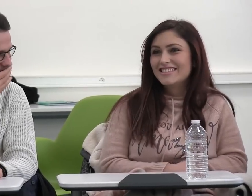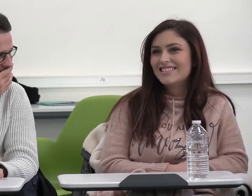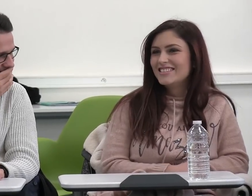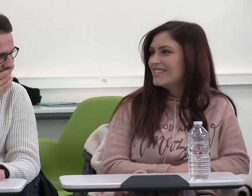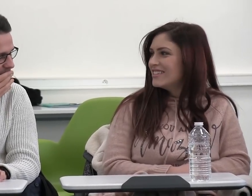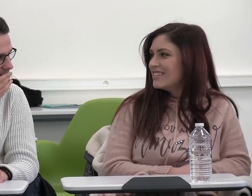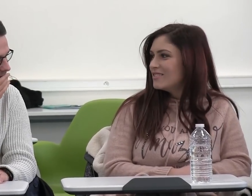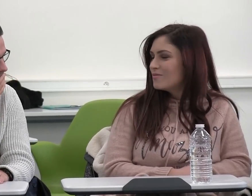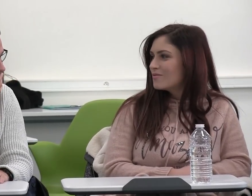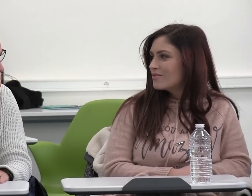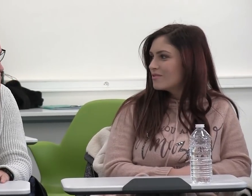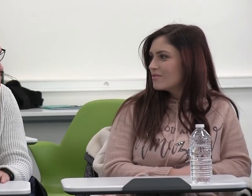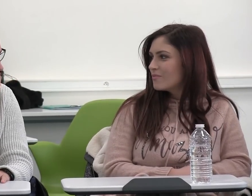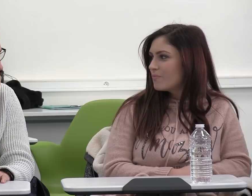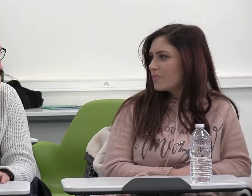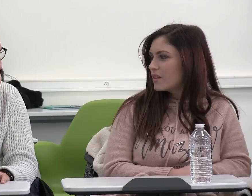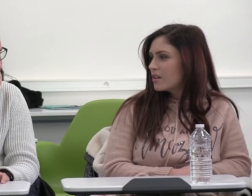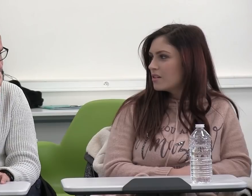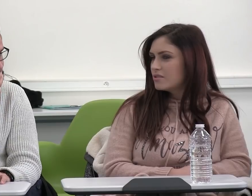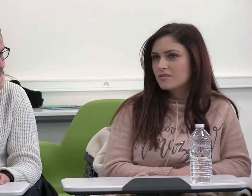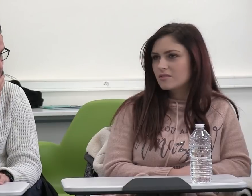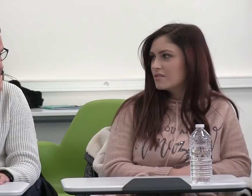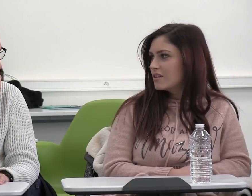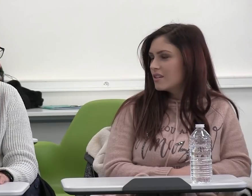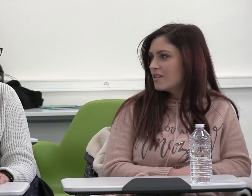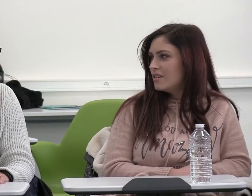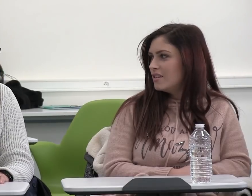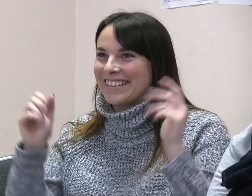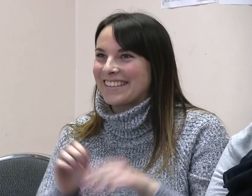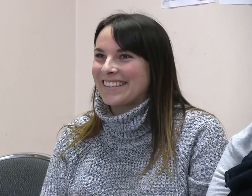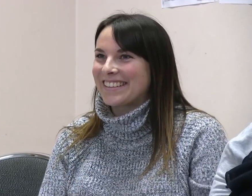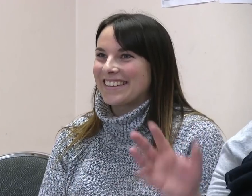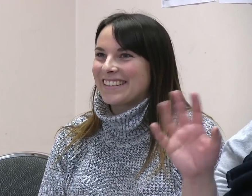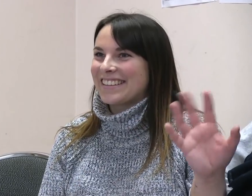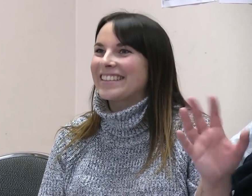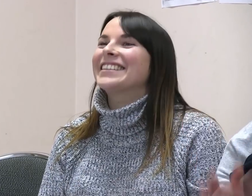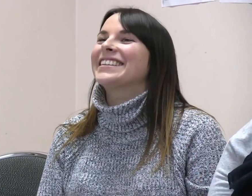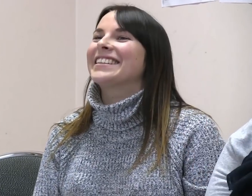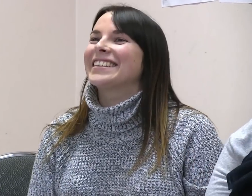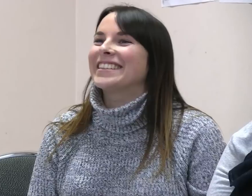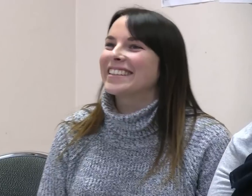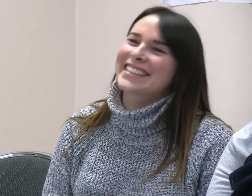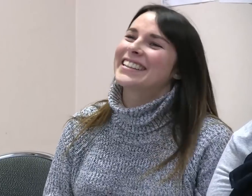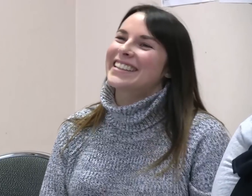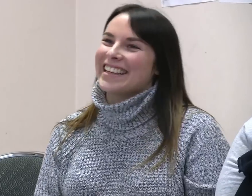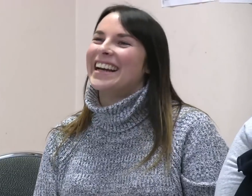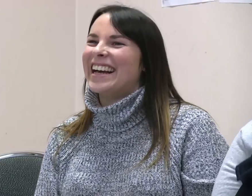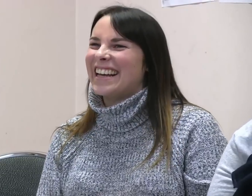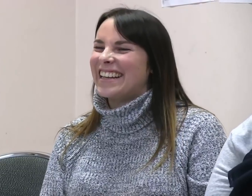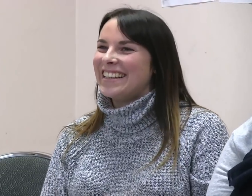à sortir de ce concon, à m'ouvrir un peu plus aux autres. Mathilde a'air plutôt à l'aise. C'est la seule qui nous a autorisées et l'a filmée